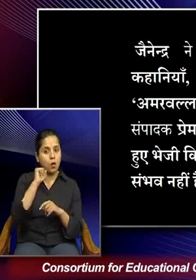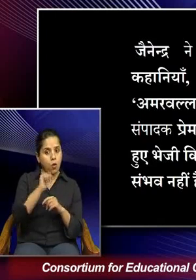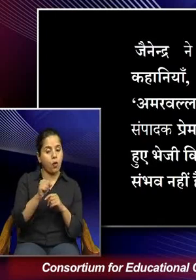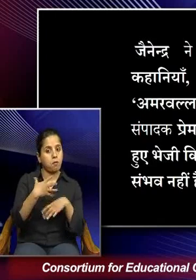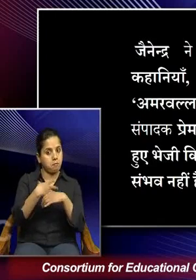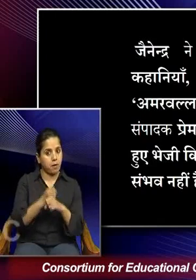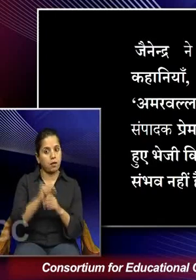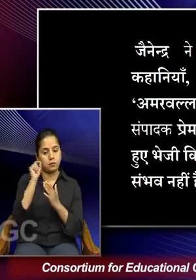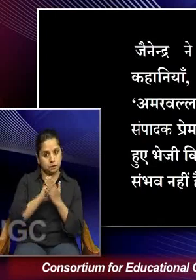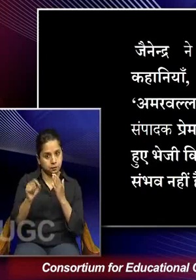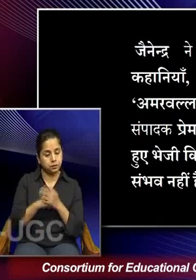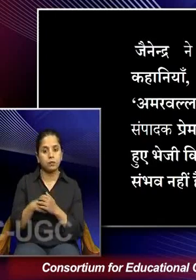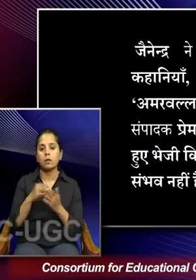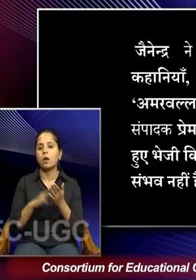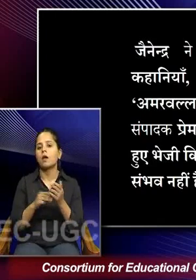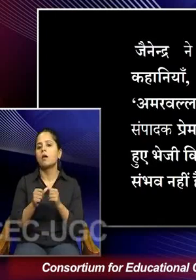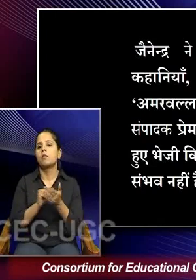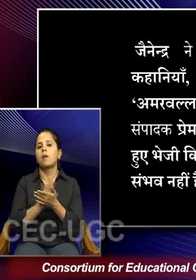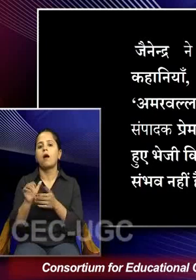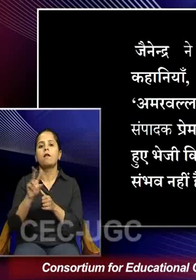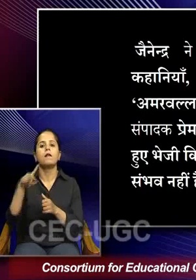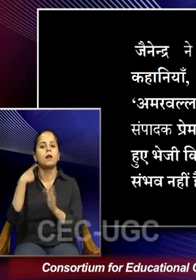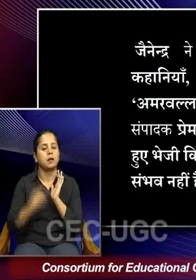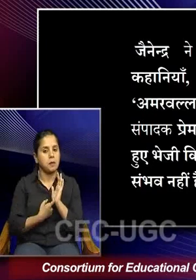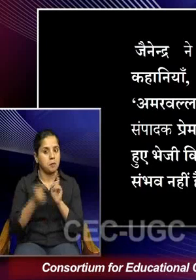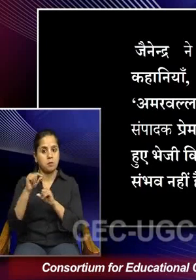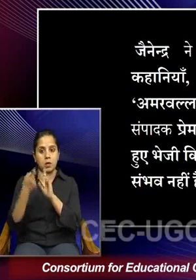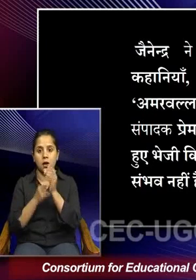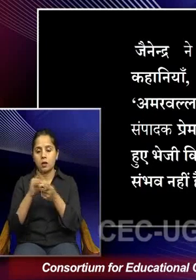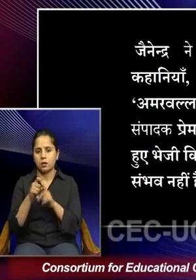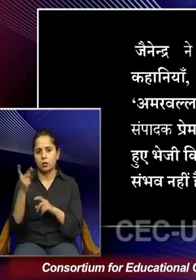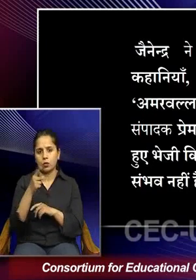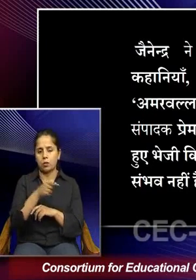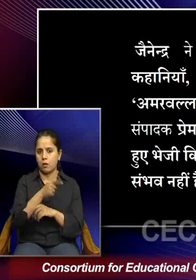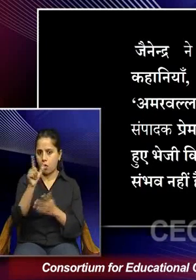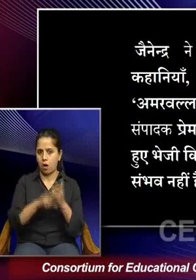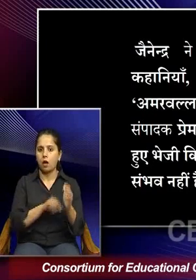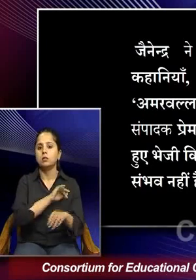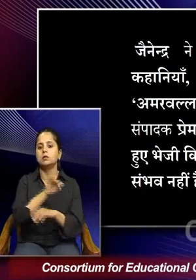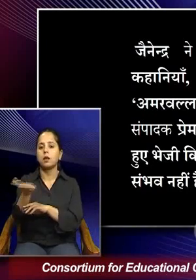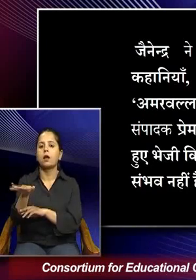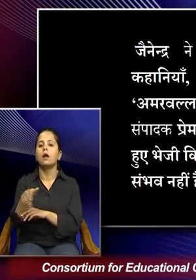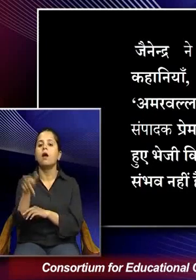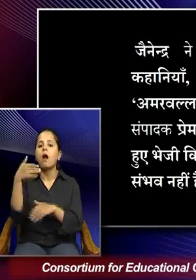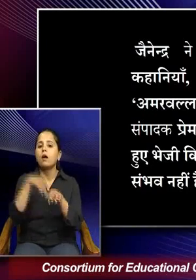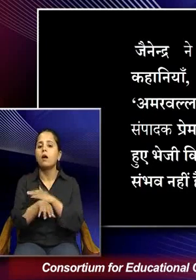और महावीर प्रसाद द्विवेदी के पास यह कहकर भेजी थी